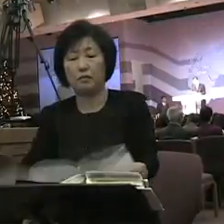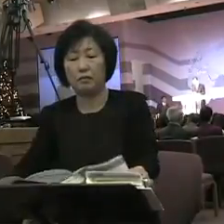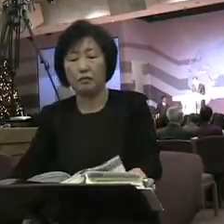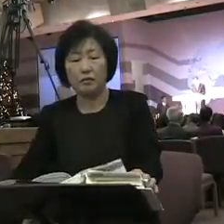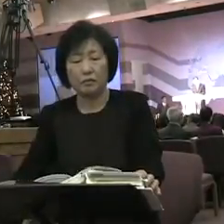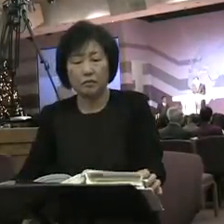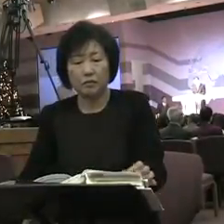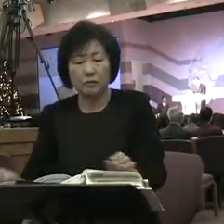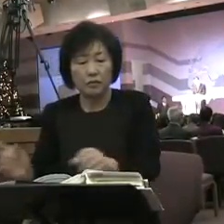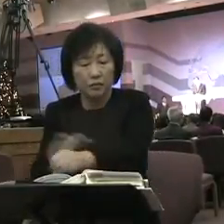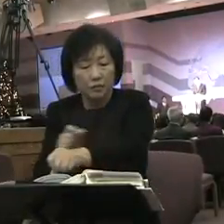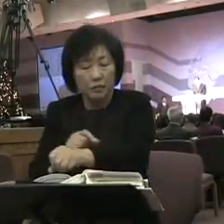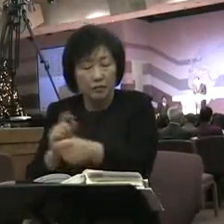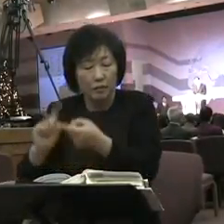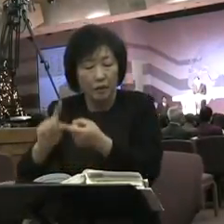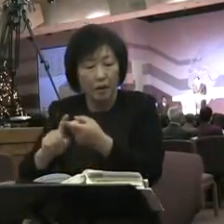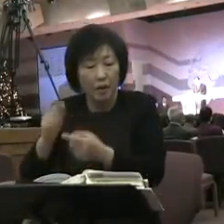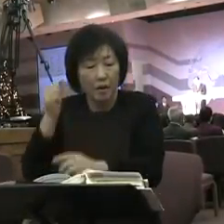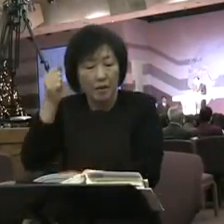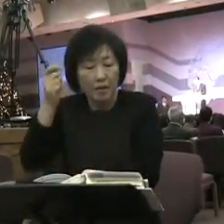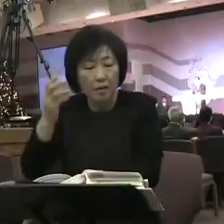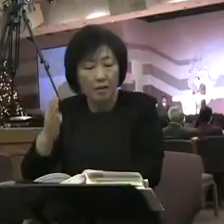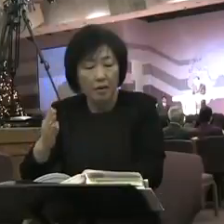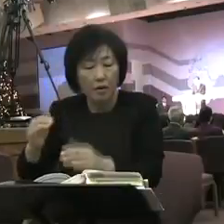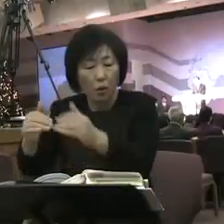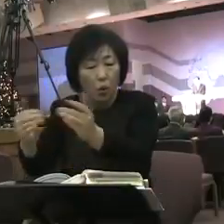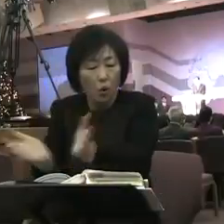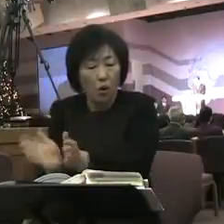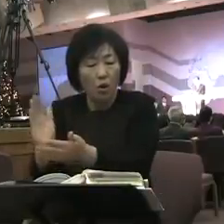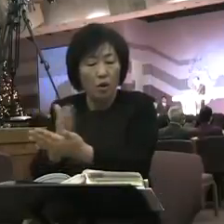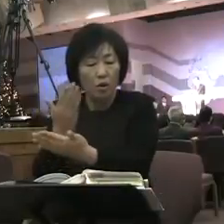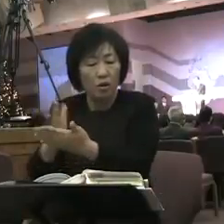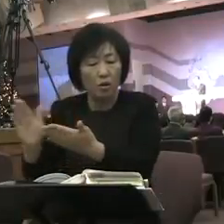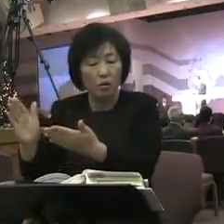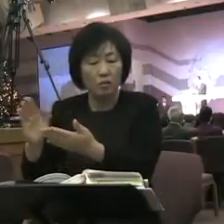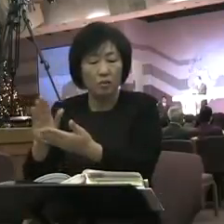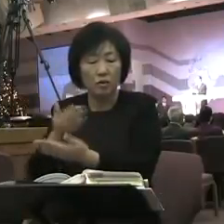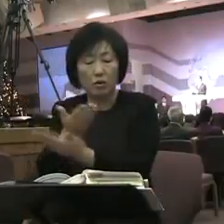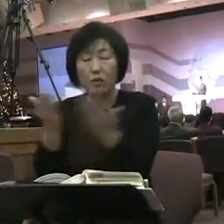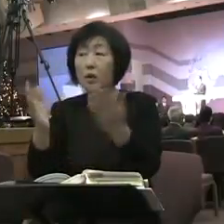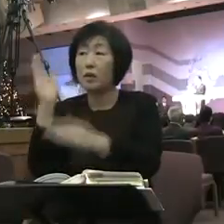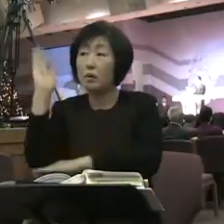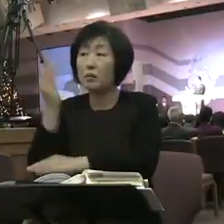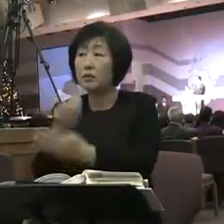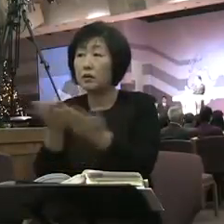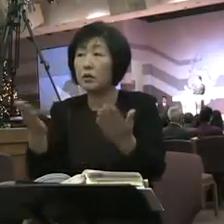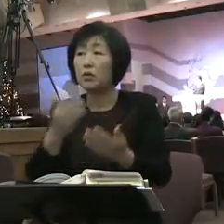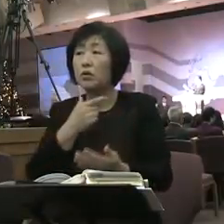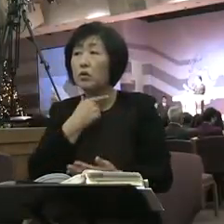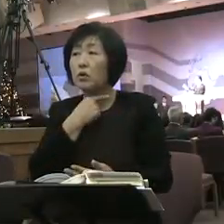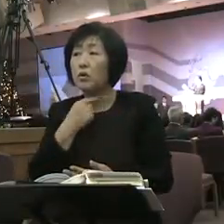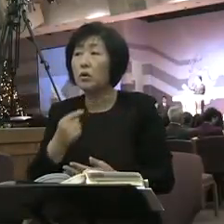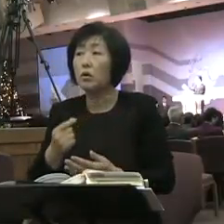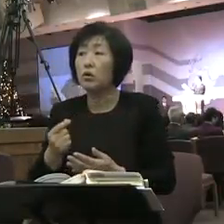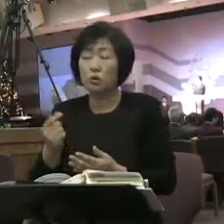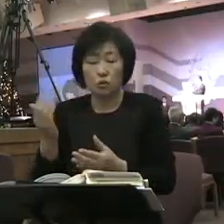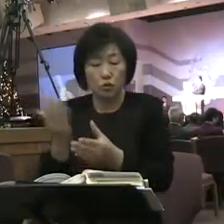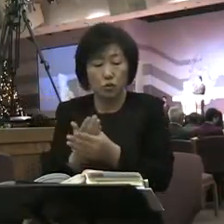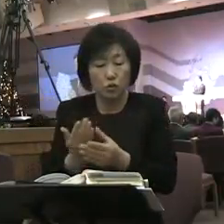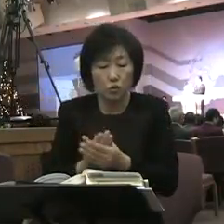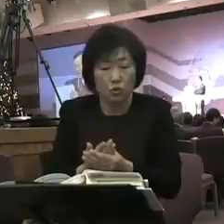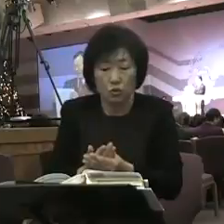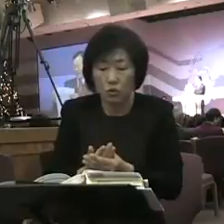특세에 대하여 몇 가지 광고 말씀 공동체 나눔으로 여러분들에게 말씀드립니다. 주보 삽지에 들어있는데